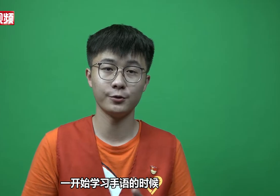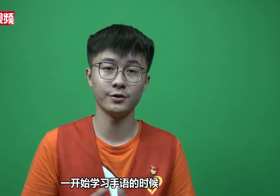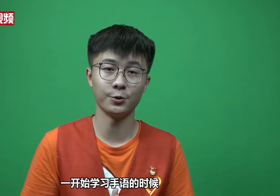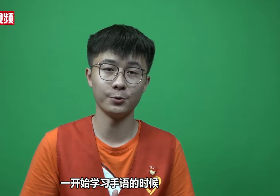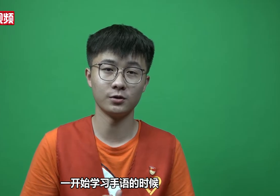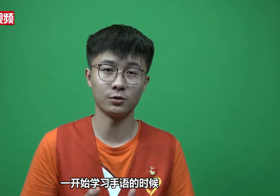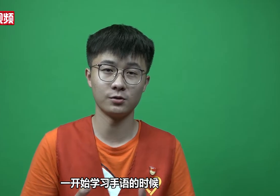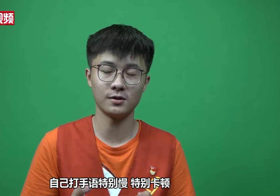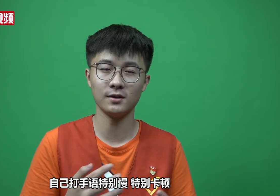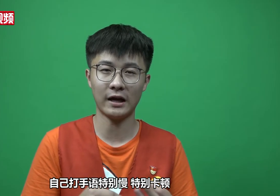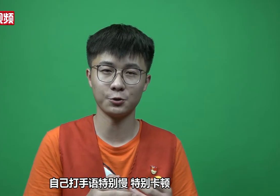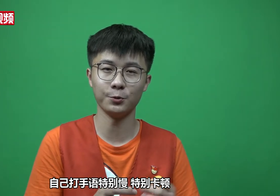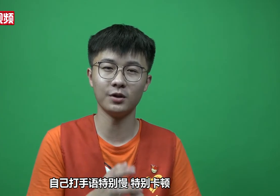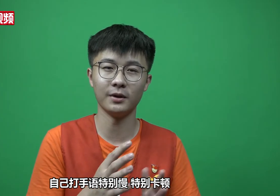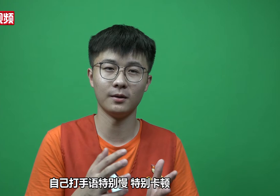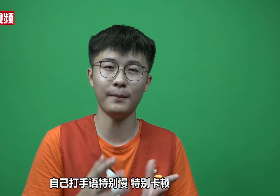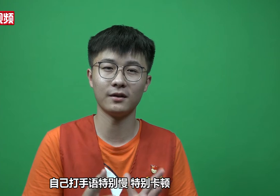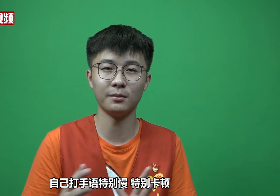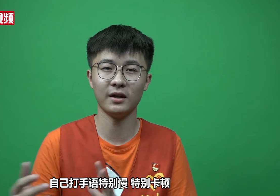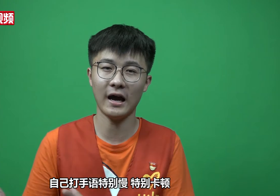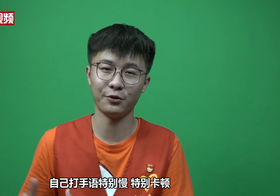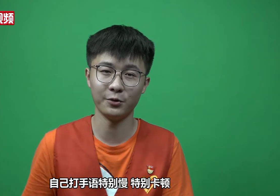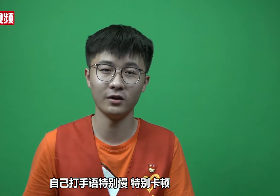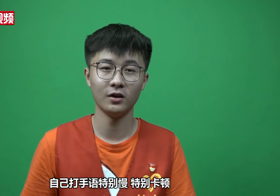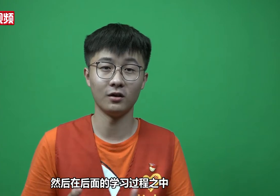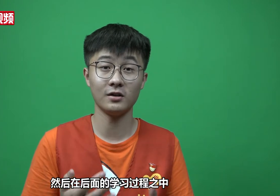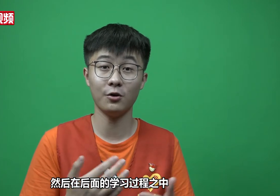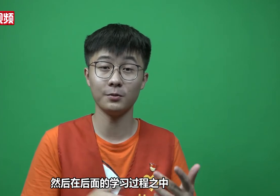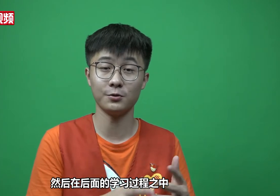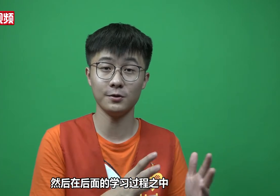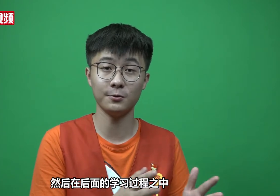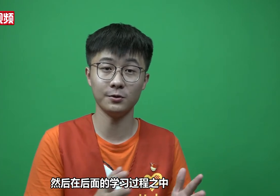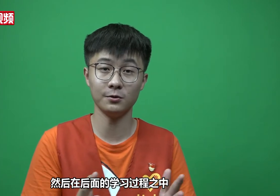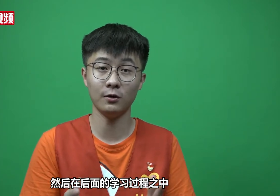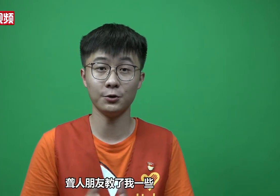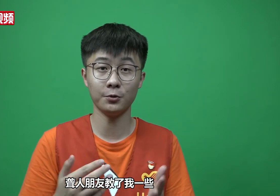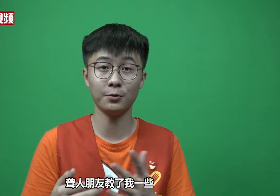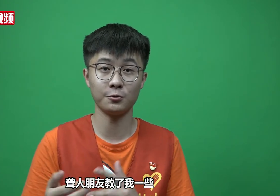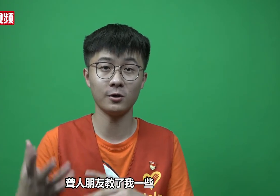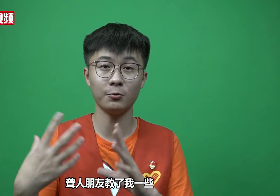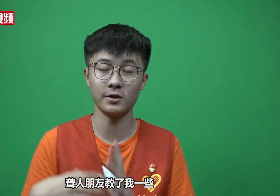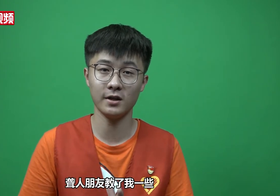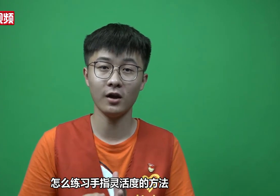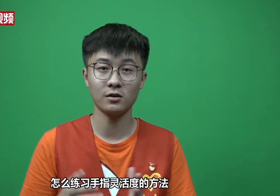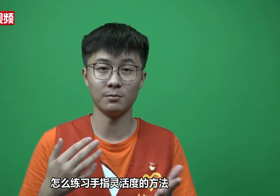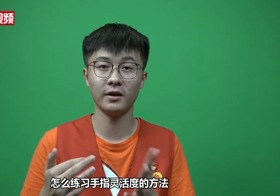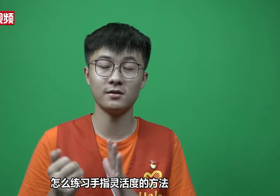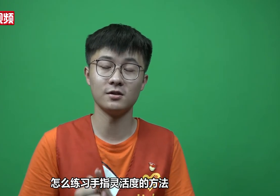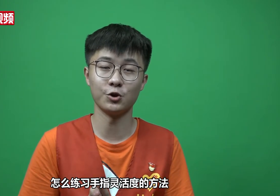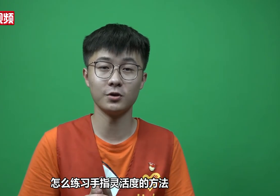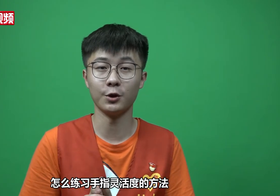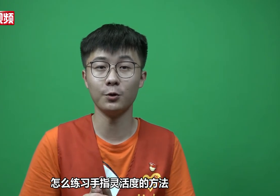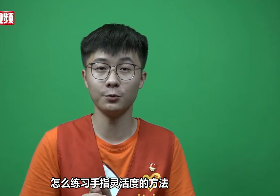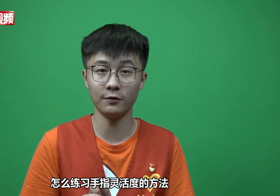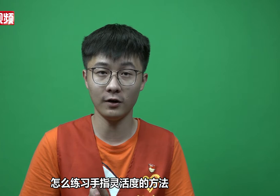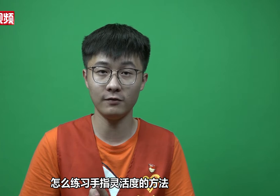开始学习手语的时候，自己打手语特别的慢，特别的卡顿，然后在后面的学习过程之中，聋人朋友教了我一些怎么练习